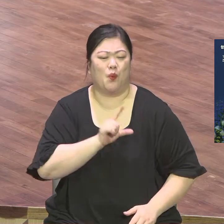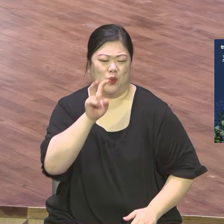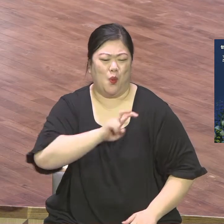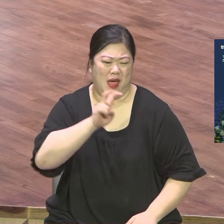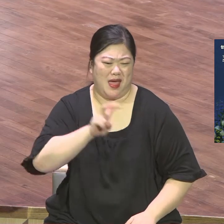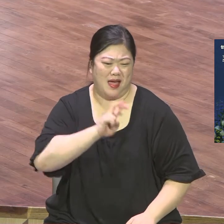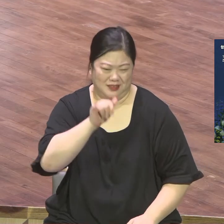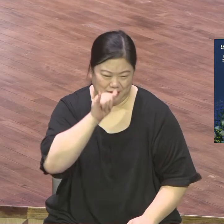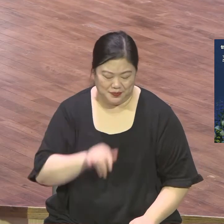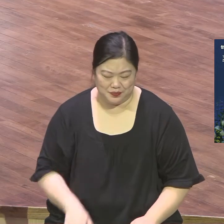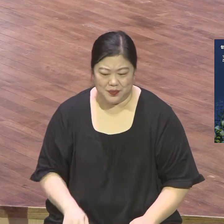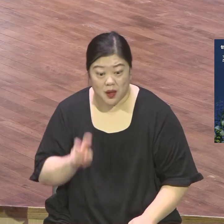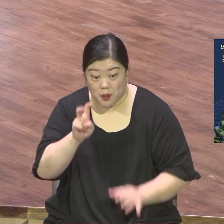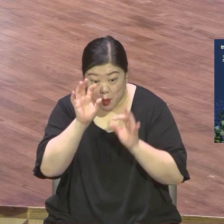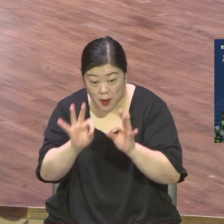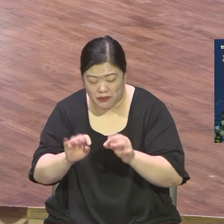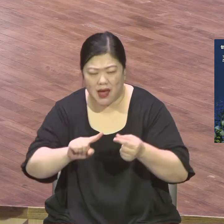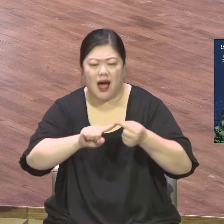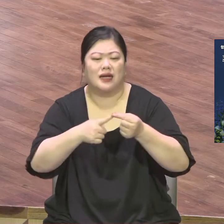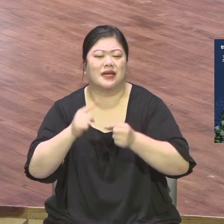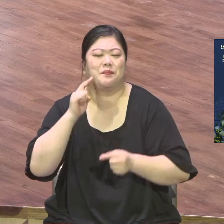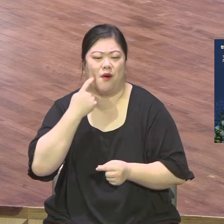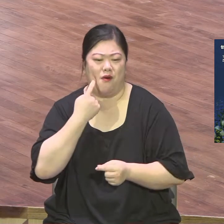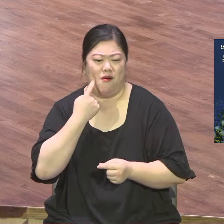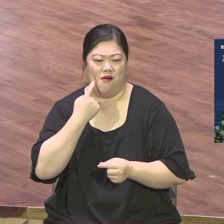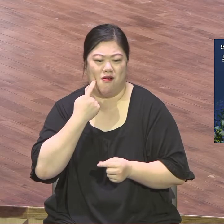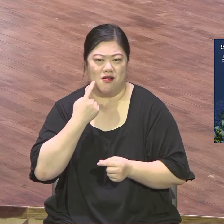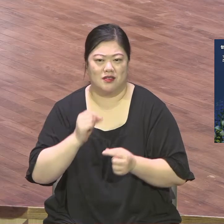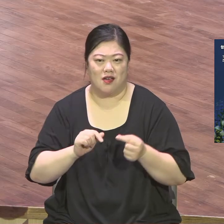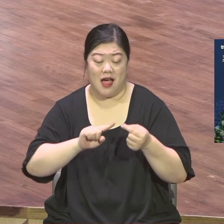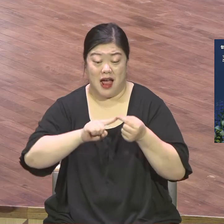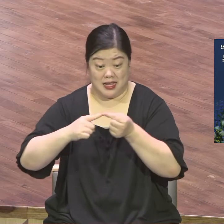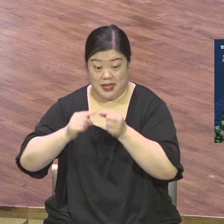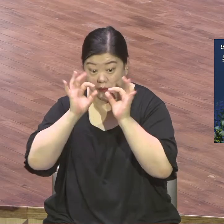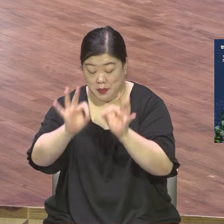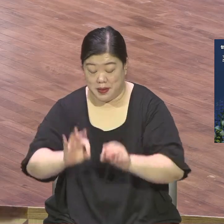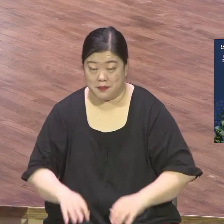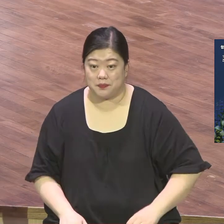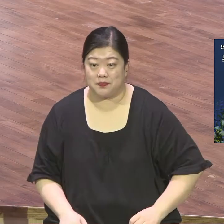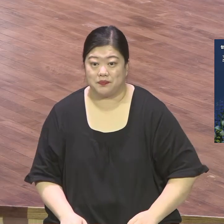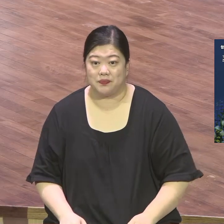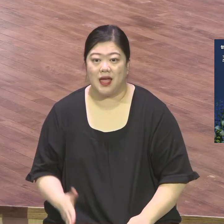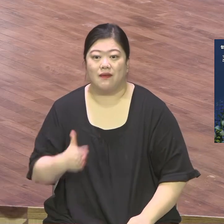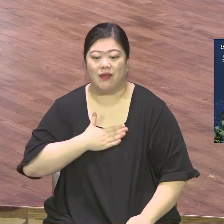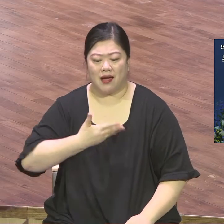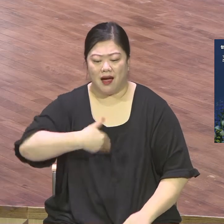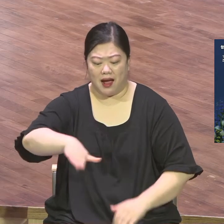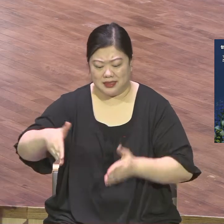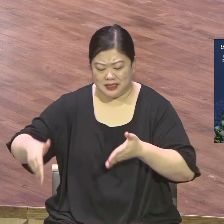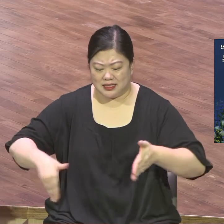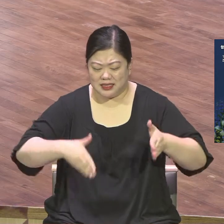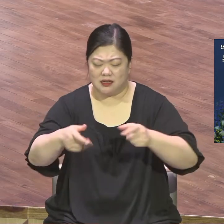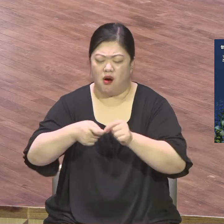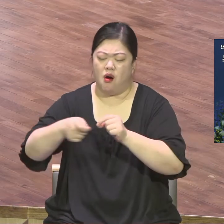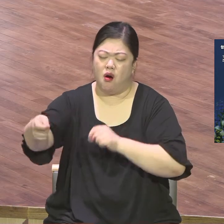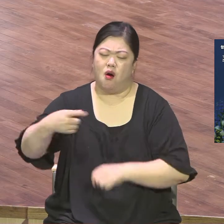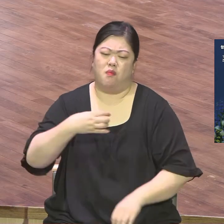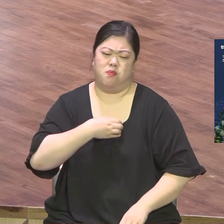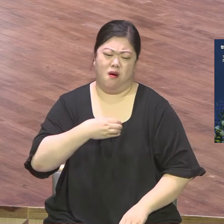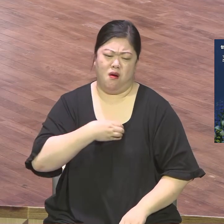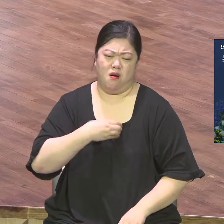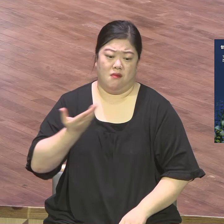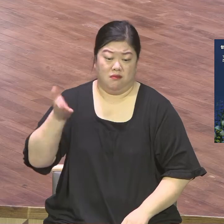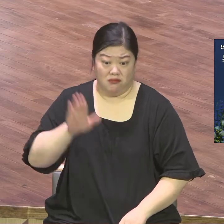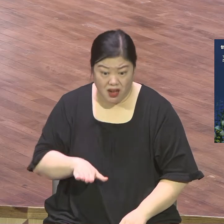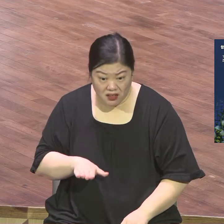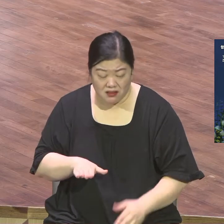같은 데 많이 부르잖아요. 그 가사가 참 아름다워서 제가 한번 읽어드리겠습니다. 내가 가는 길이 험하고 멀지라도